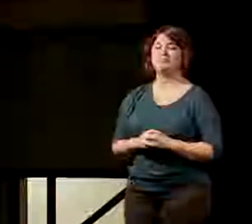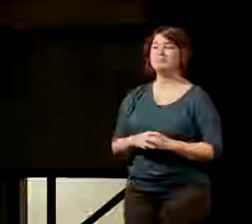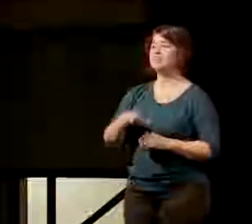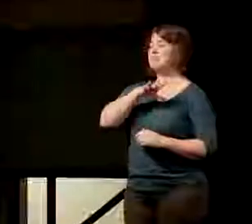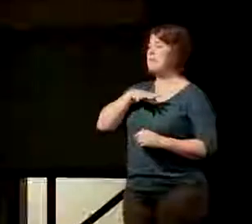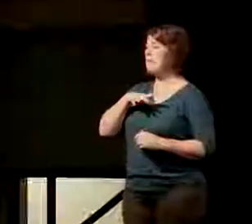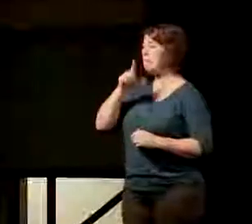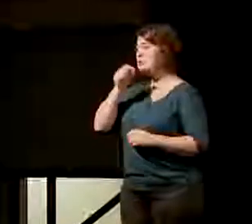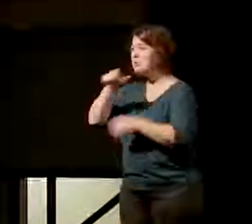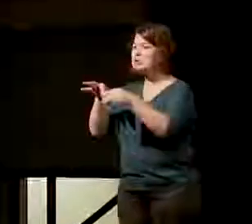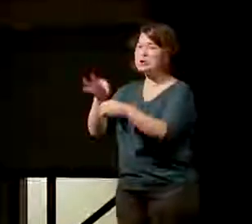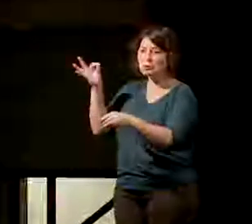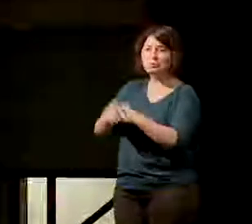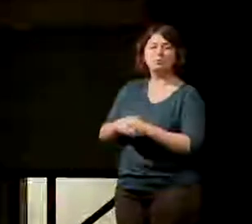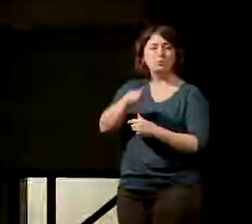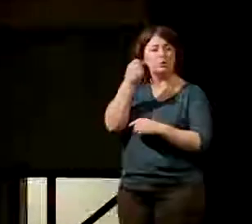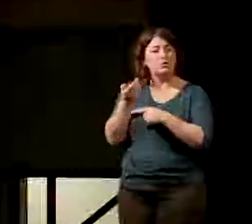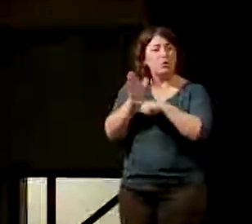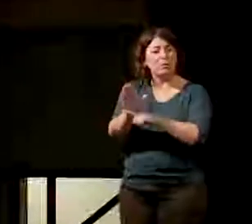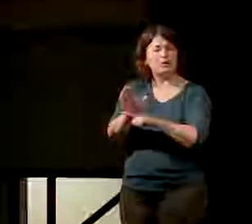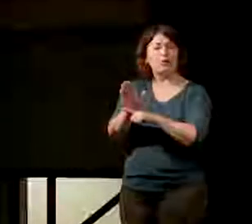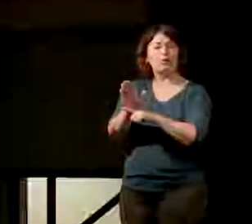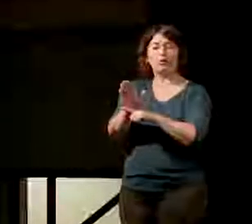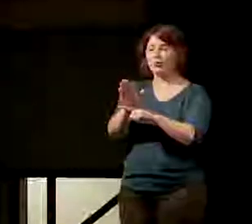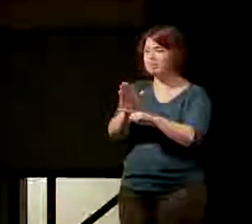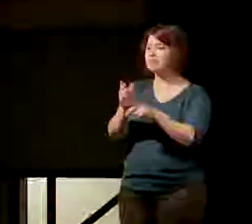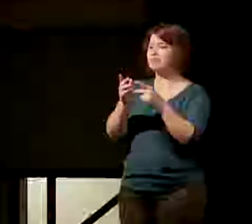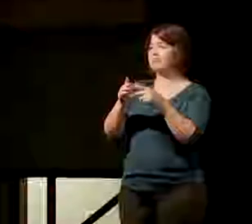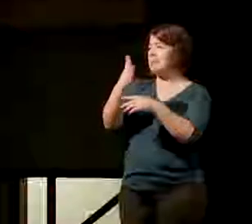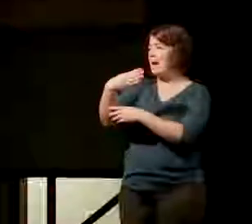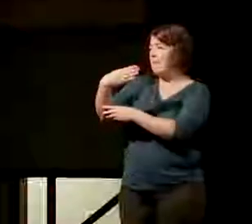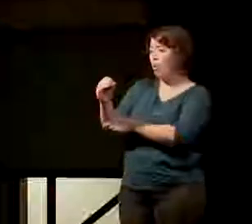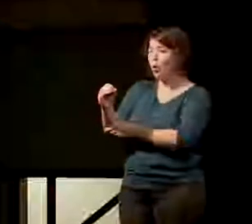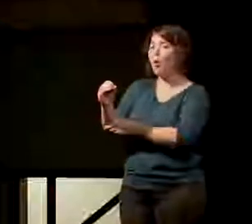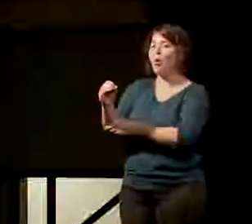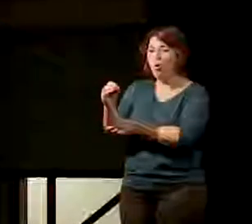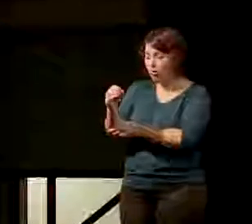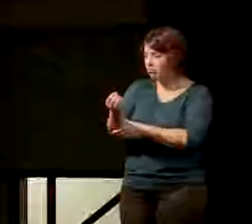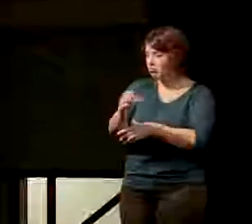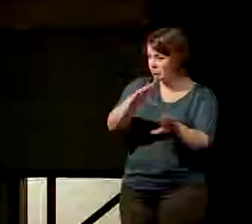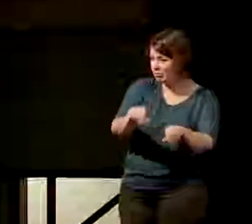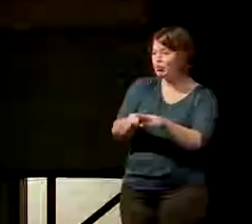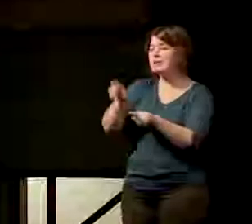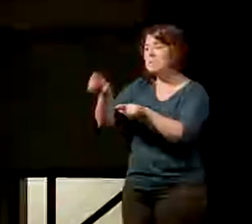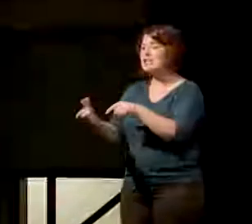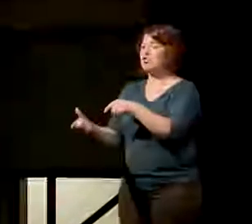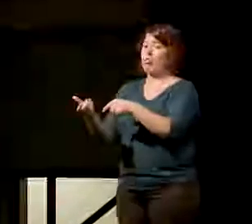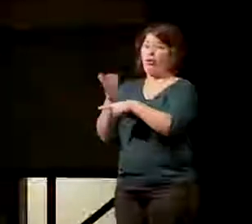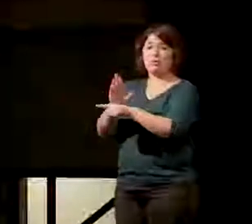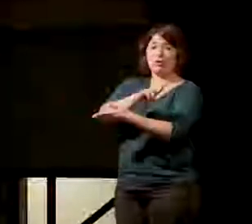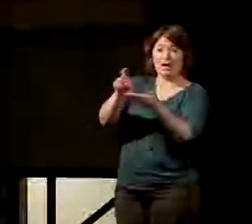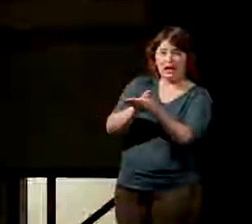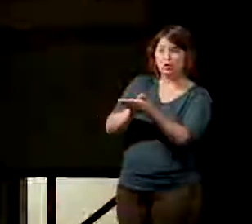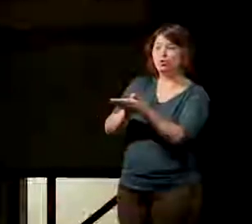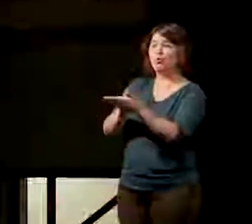mesdames, messieurs les élus, monsieur le représentant de Brest Métropole, Thierry Ferret est présent. Monsieur le représentant de la région, le